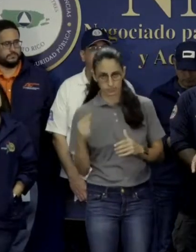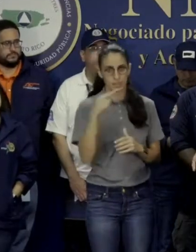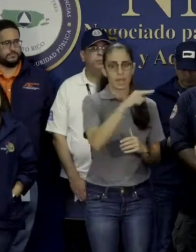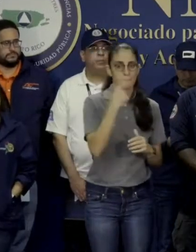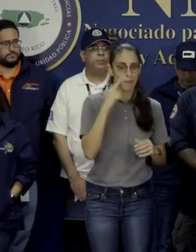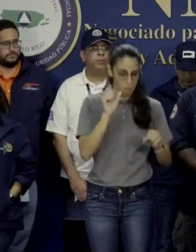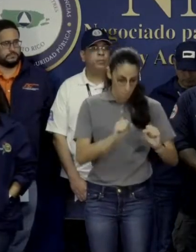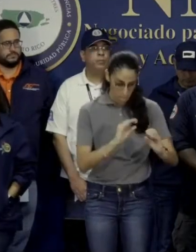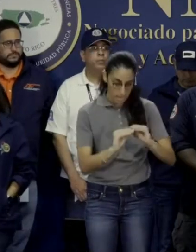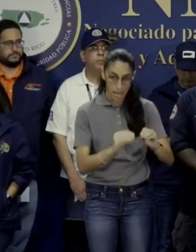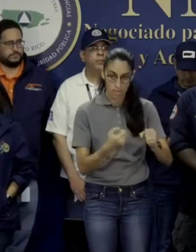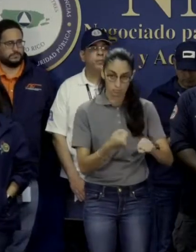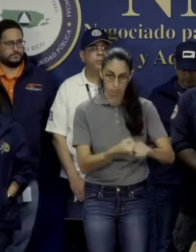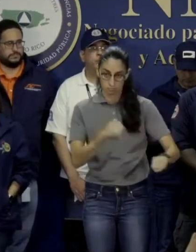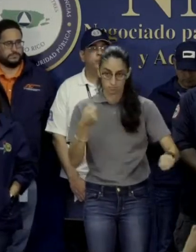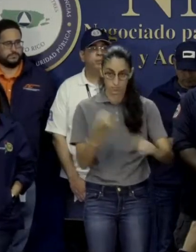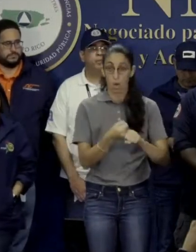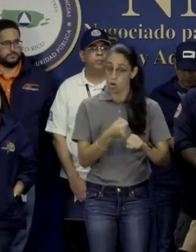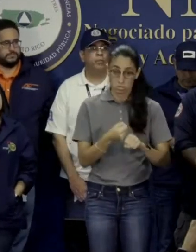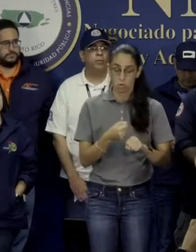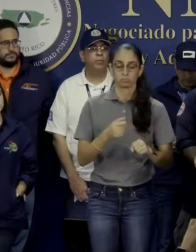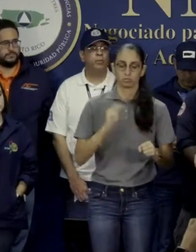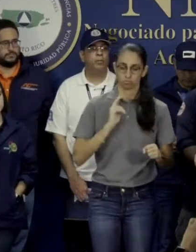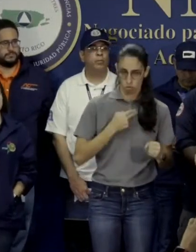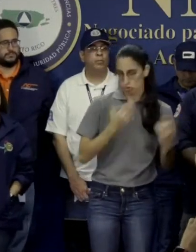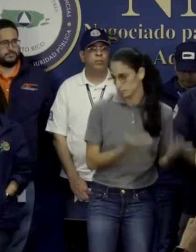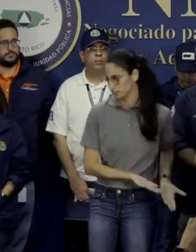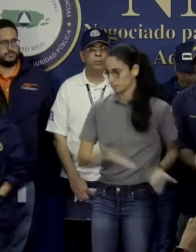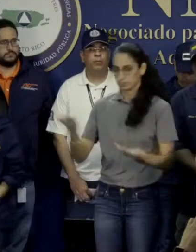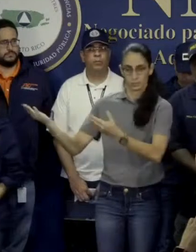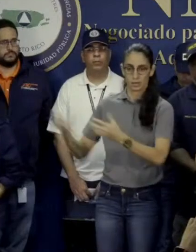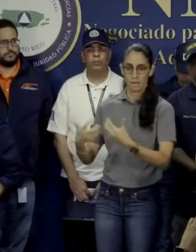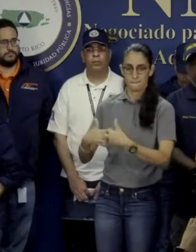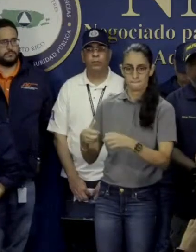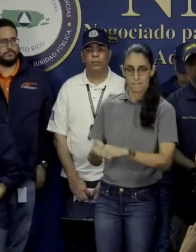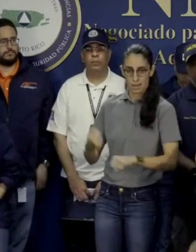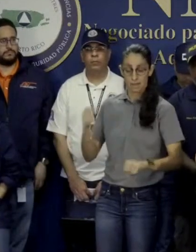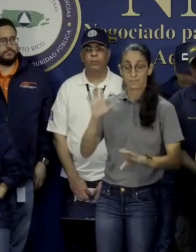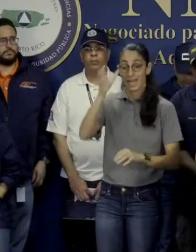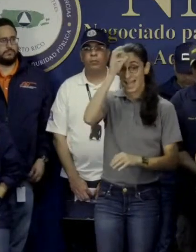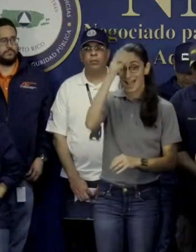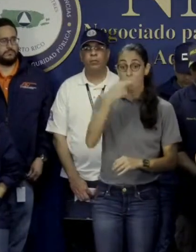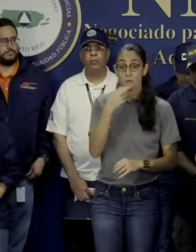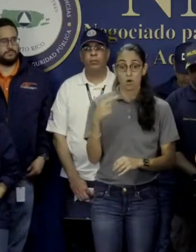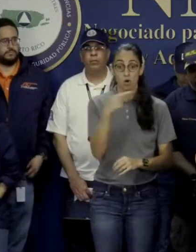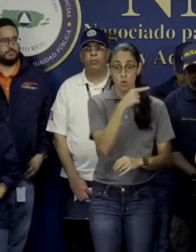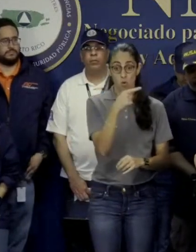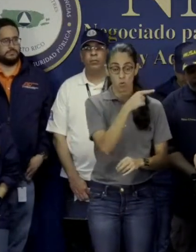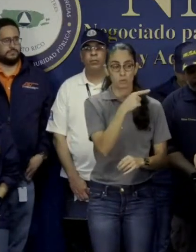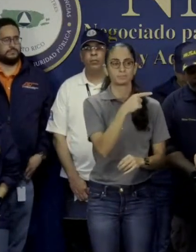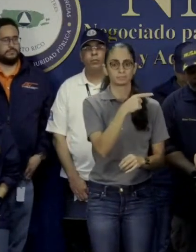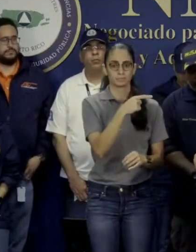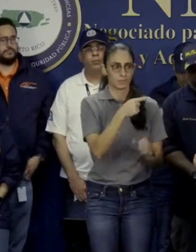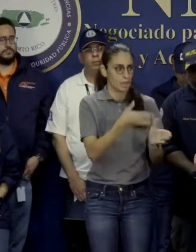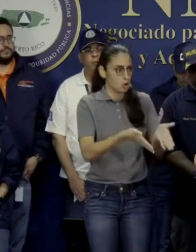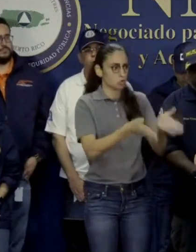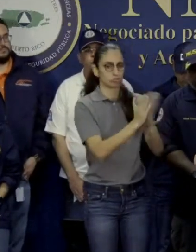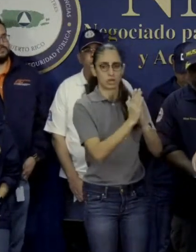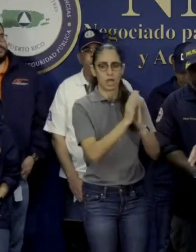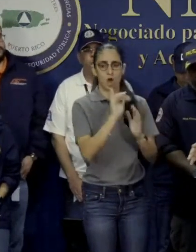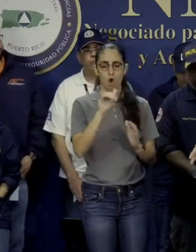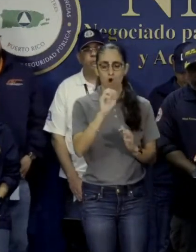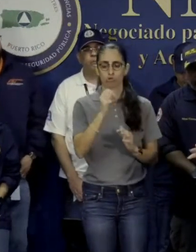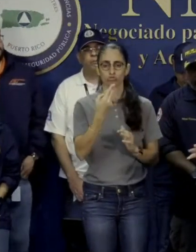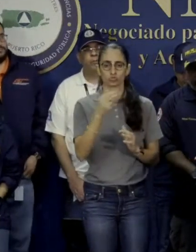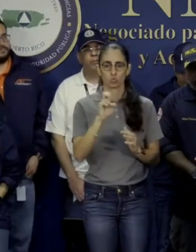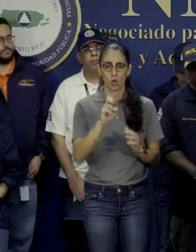generador, si no, pues ellos estarían supliéndole uno. En el caso de Cabo Rojo, se le había solicitado a Josué un generador,